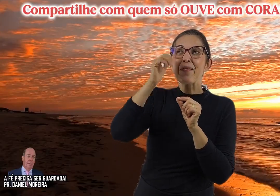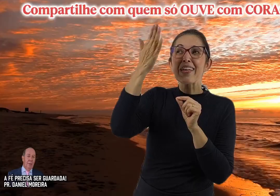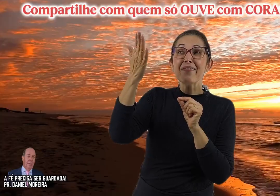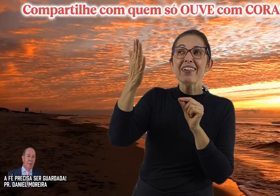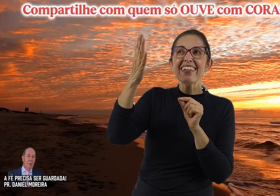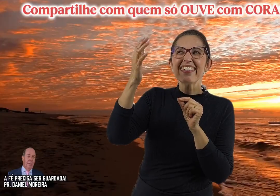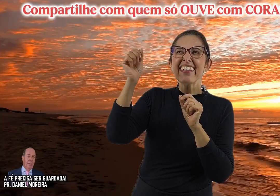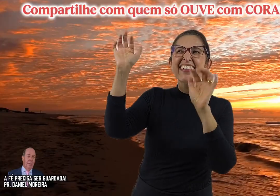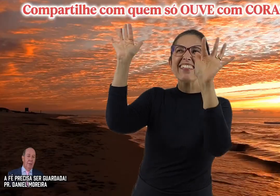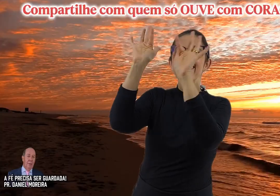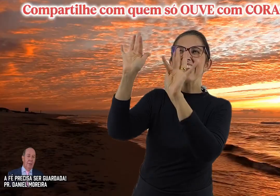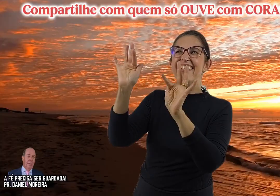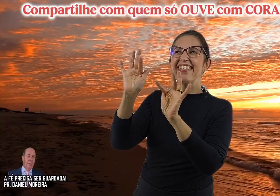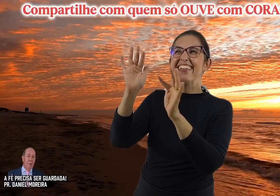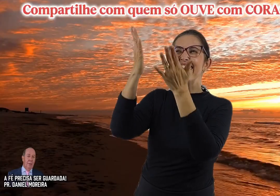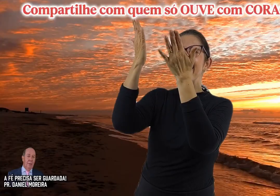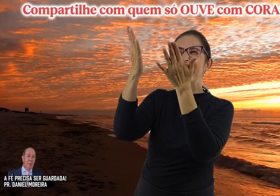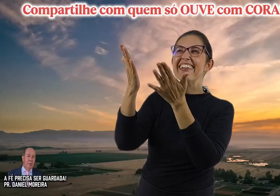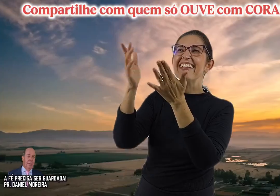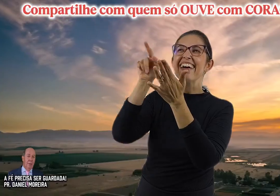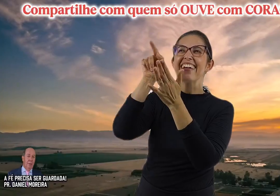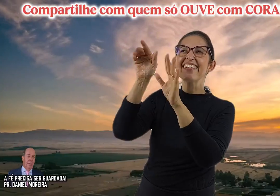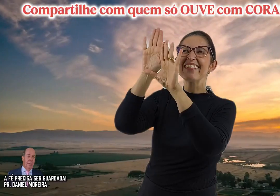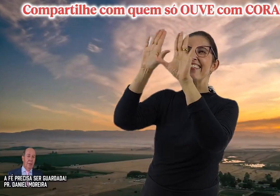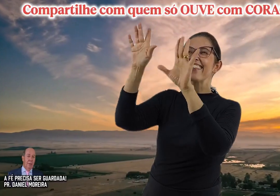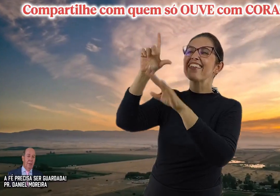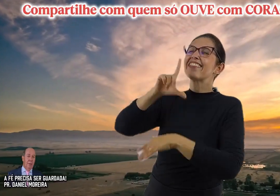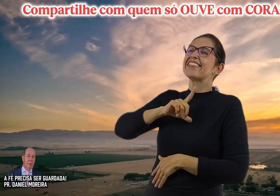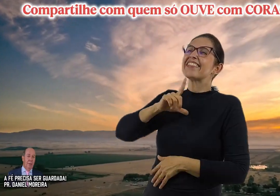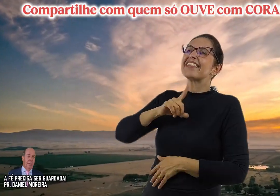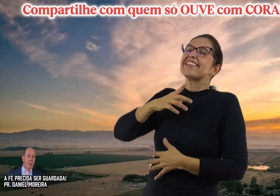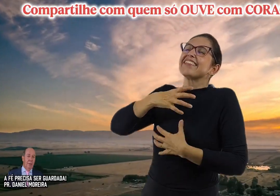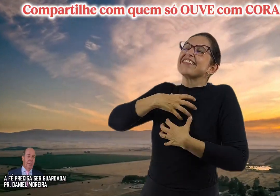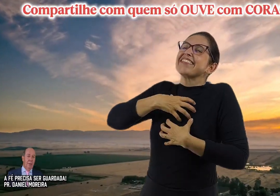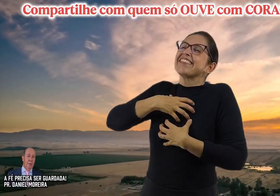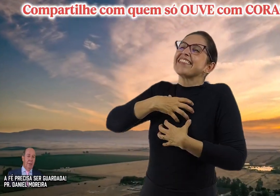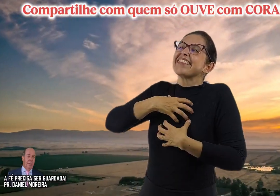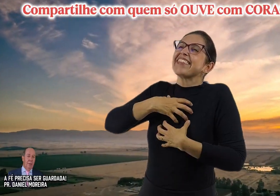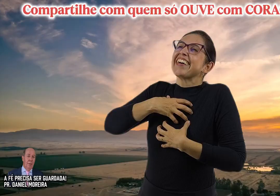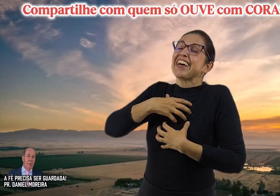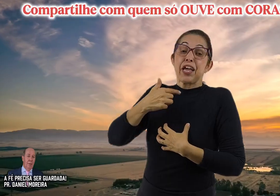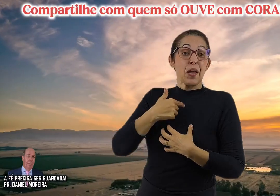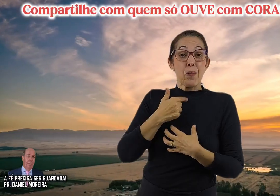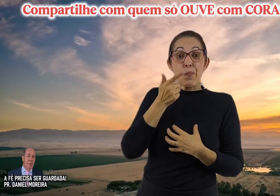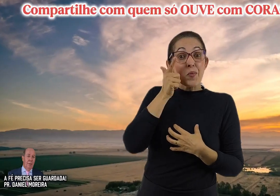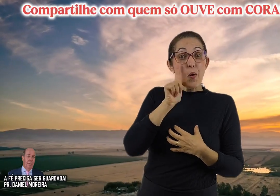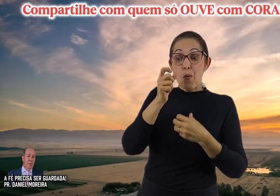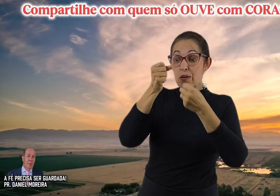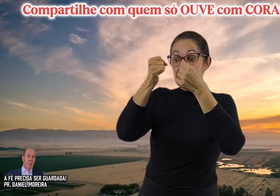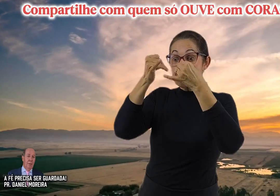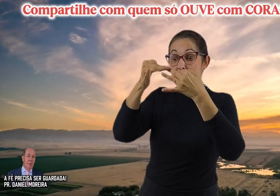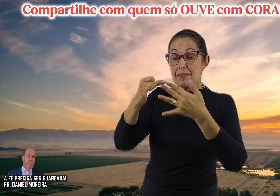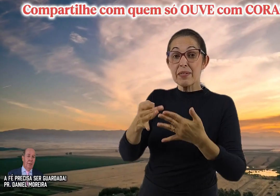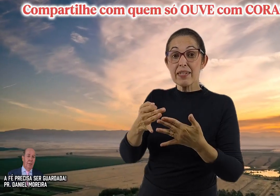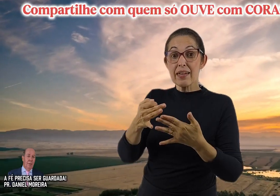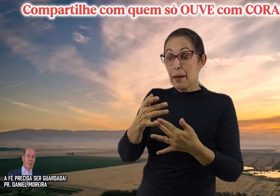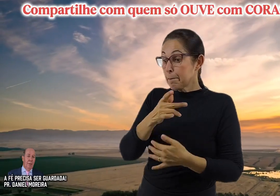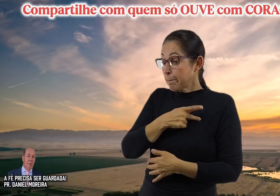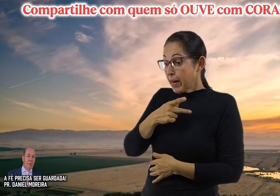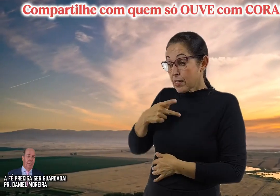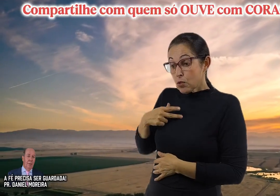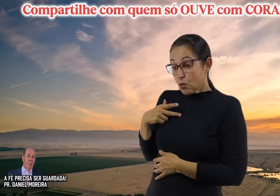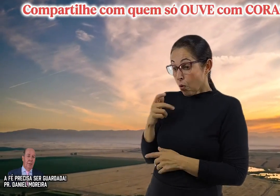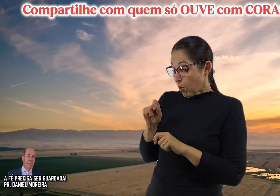gozo que a mamãe tem na eternidade. Não dá para descrever. Ele tentando me contar, pastor, não